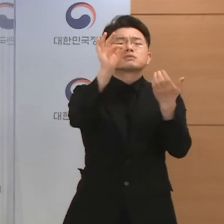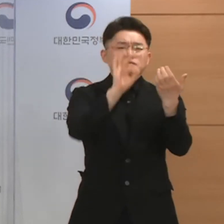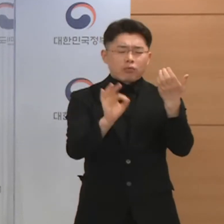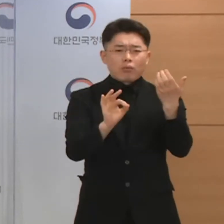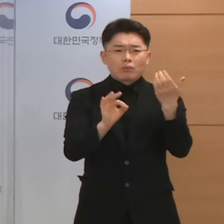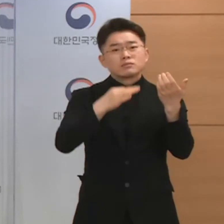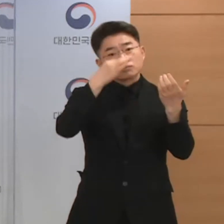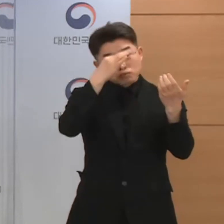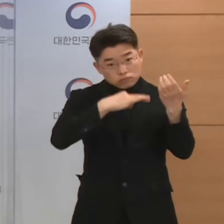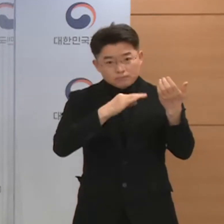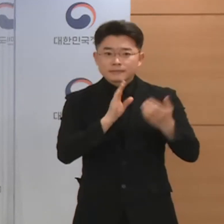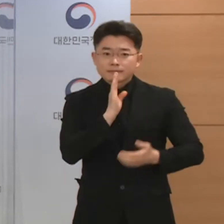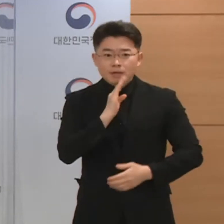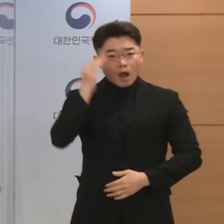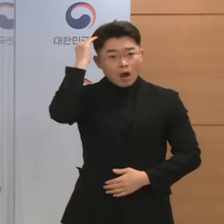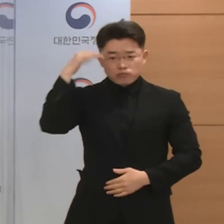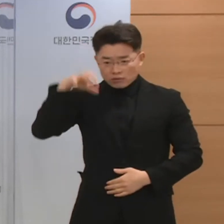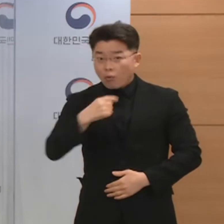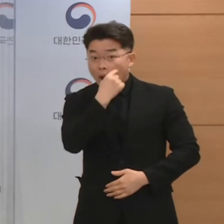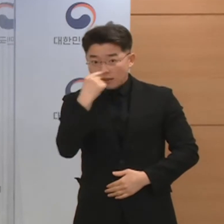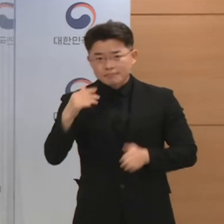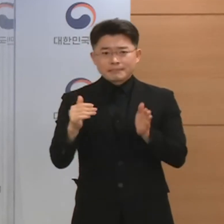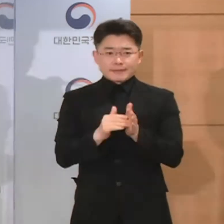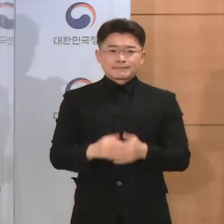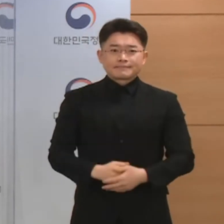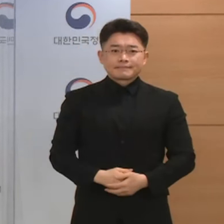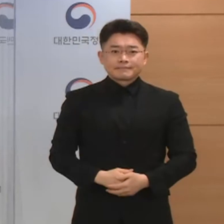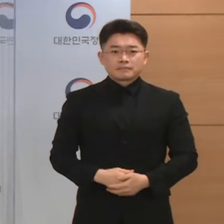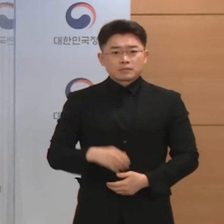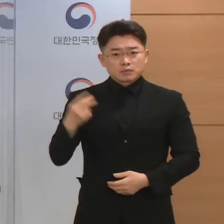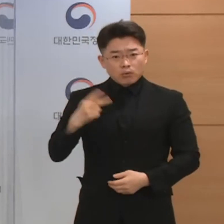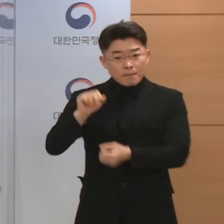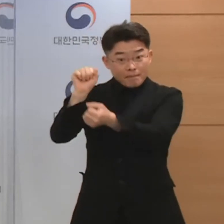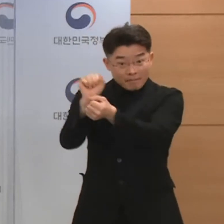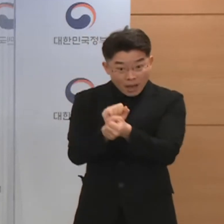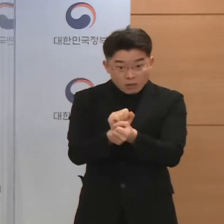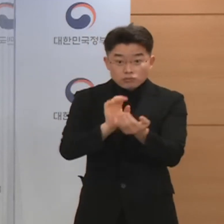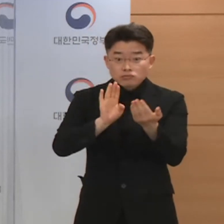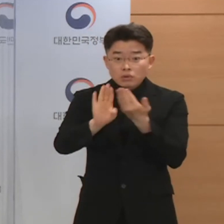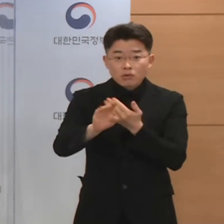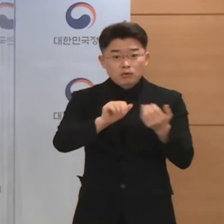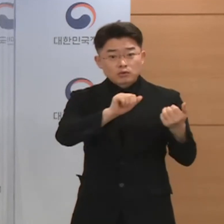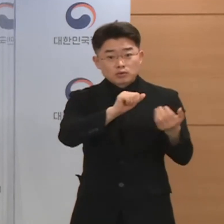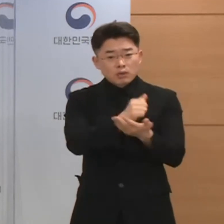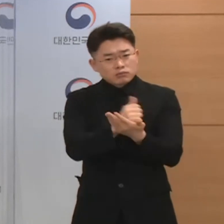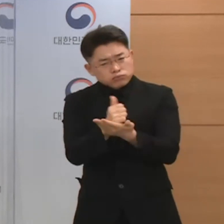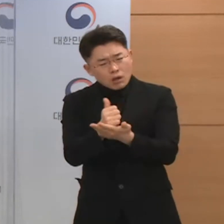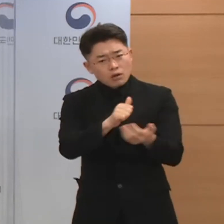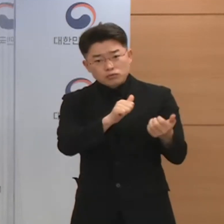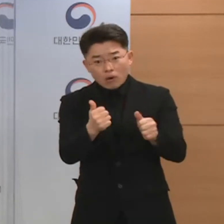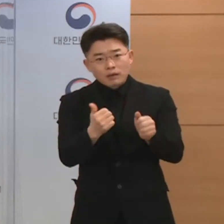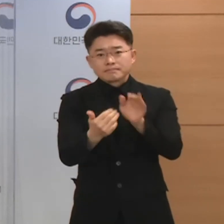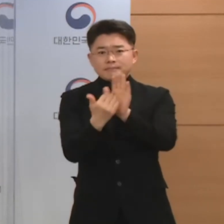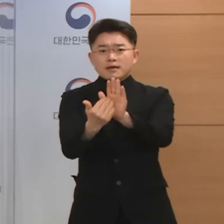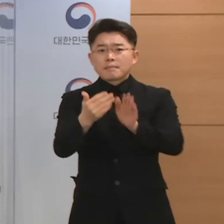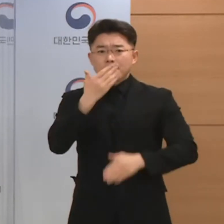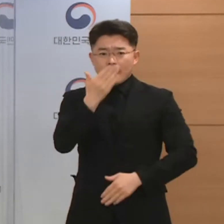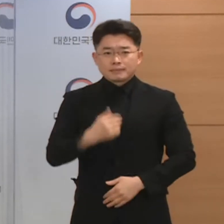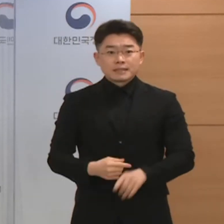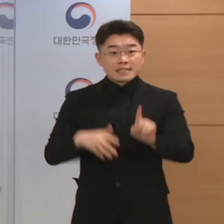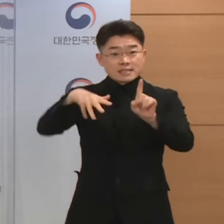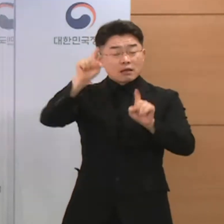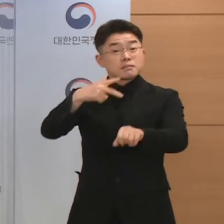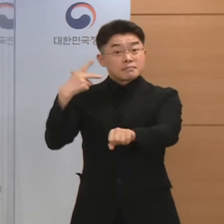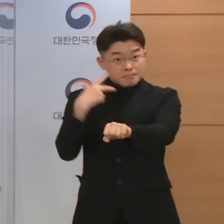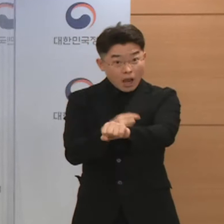예방한 효과가 나타납니다. 설사 감염이 되더라도 중증으로 진행을 차단합니다. 1회